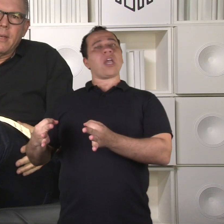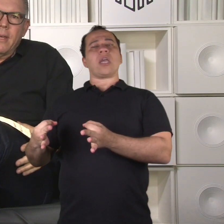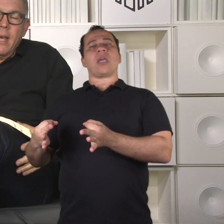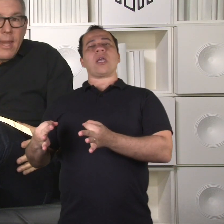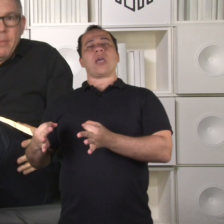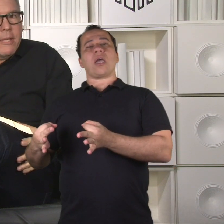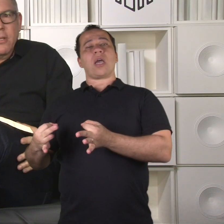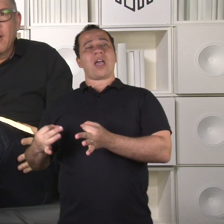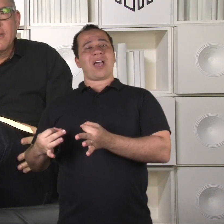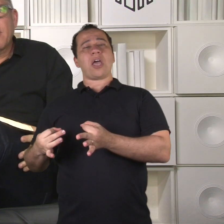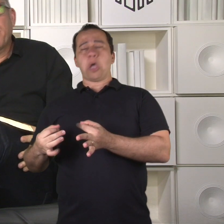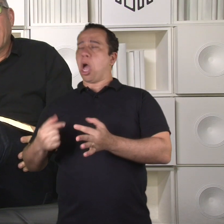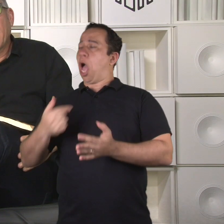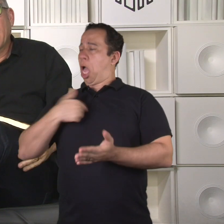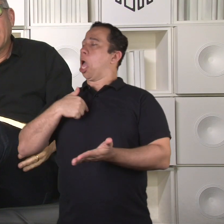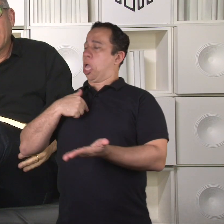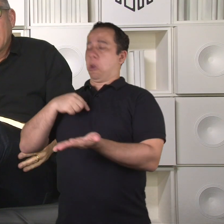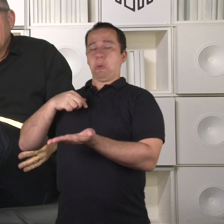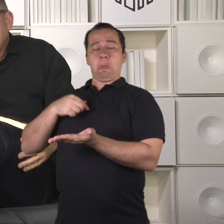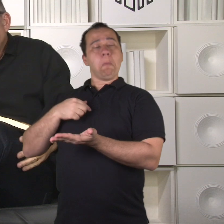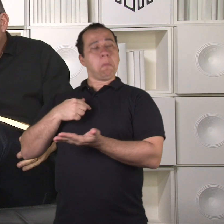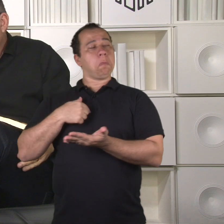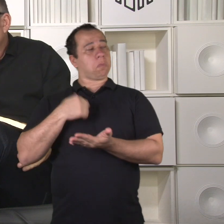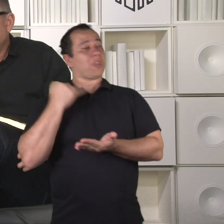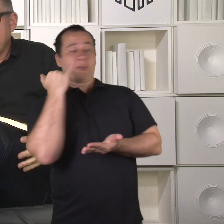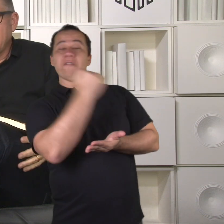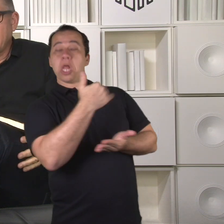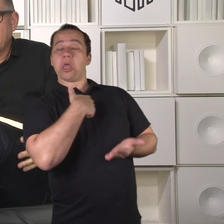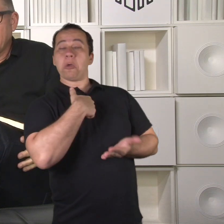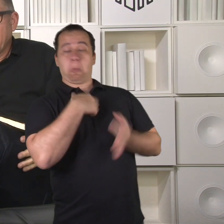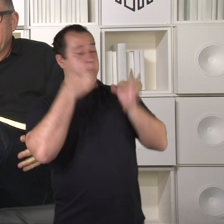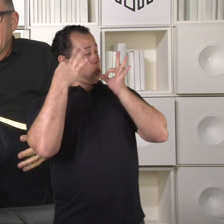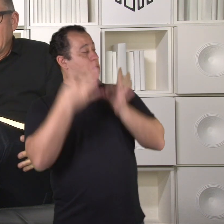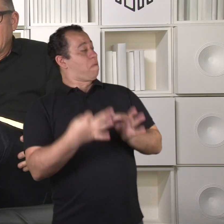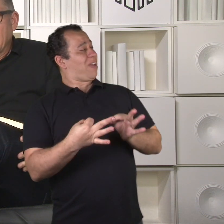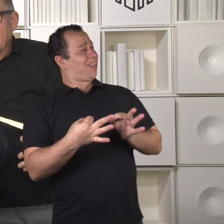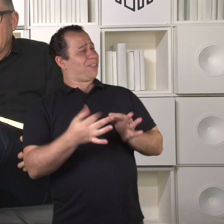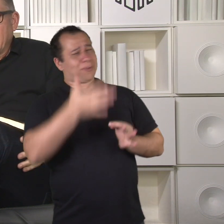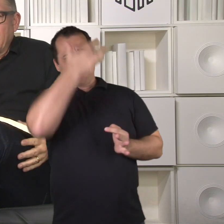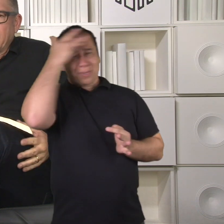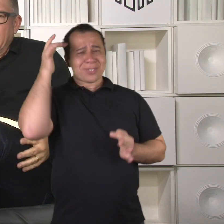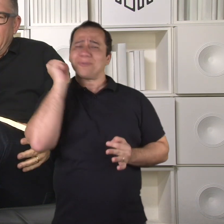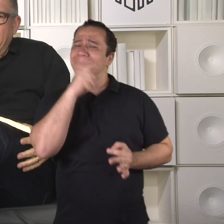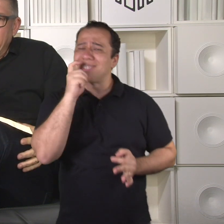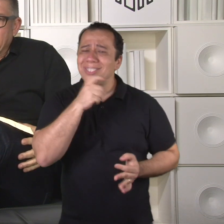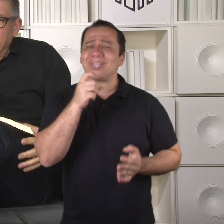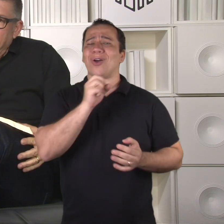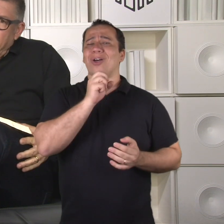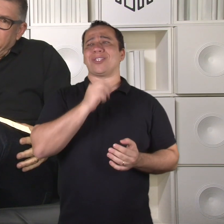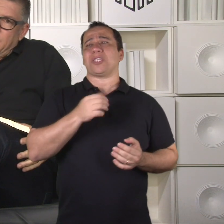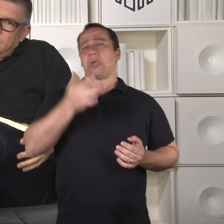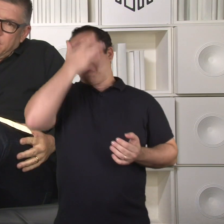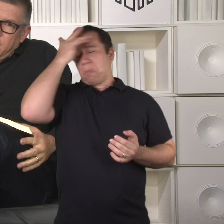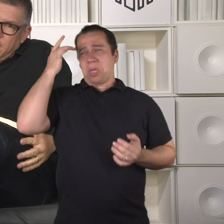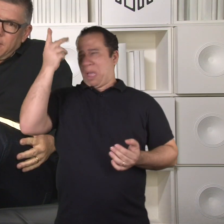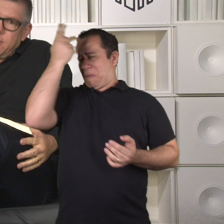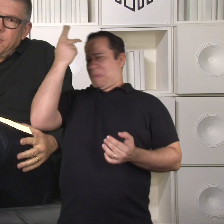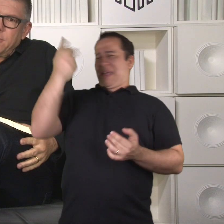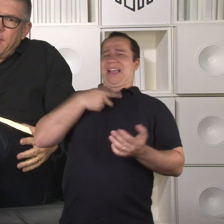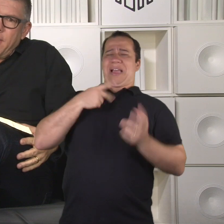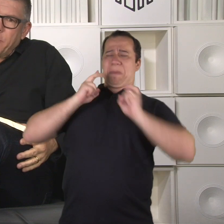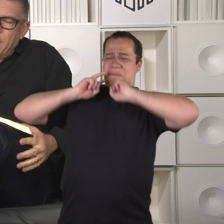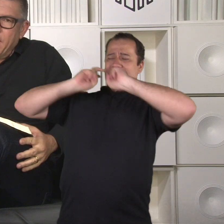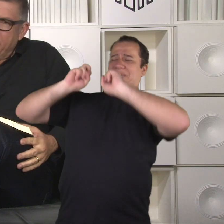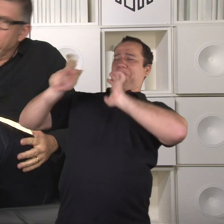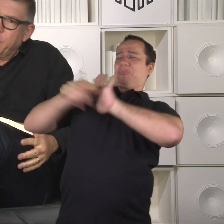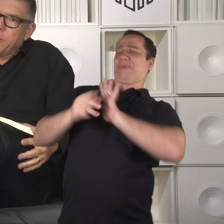justa, ela é mentirosa e hipócrita, ou ela não se enxerga direito. Então, a crítica que Jesus faz aos líderes de